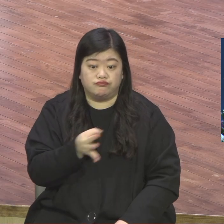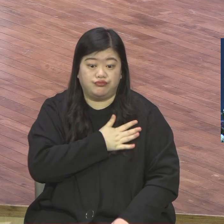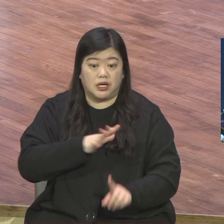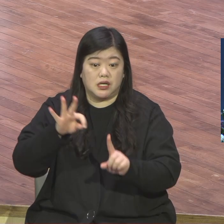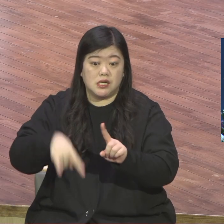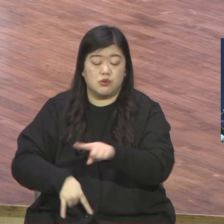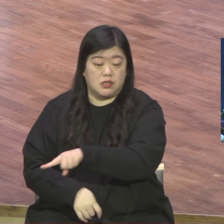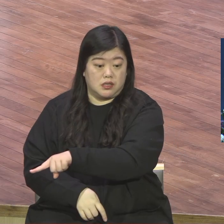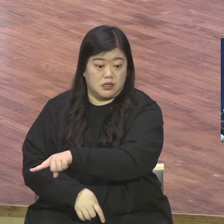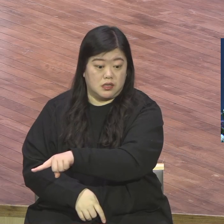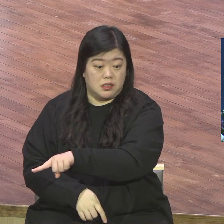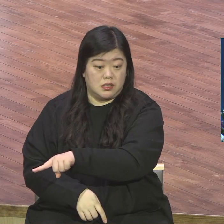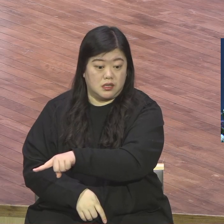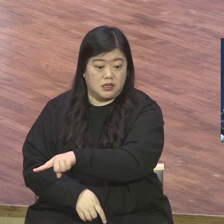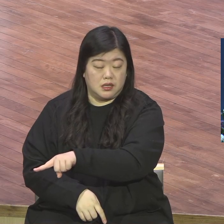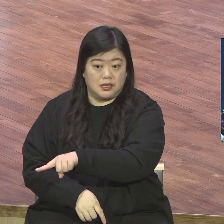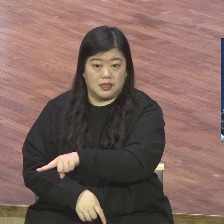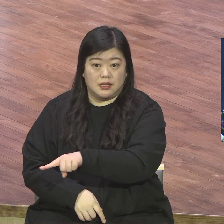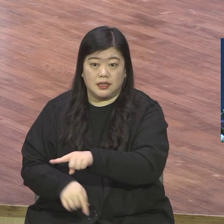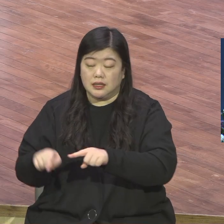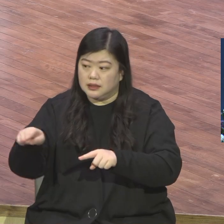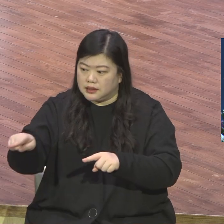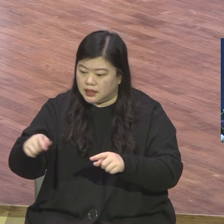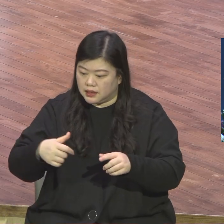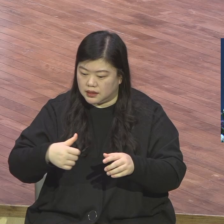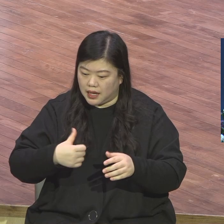자녀 아들 일곱 딸 셋